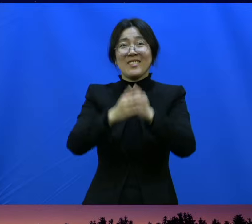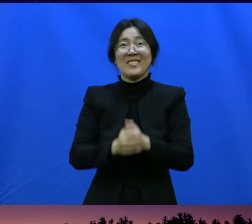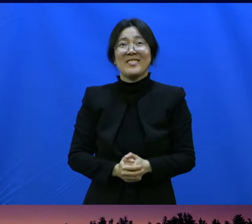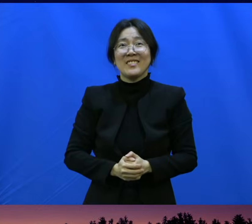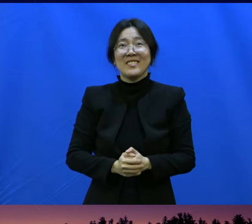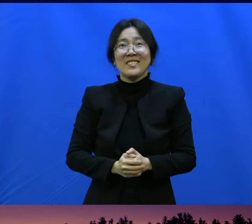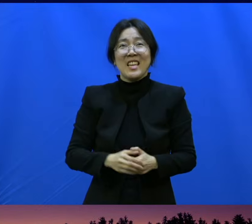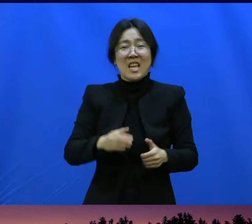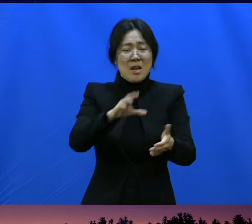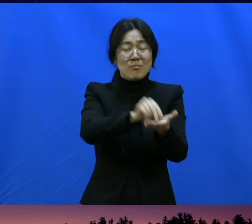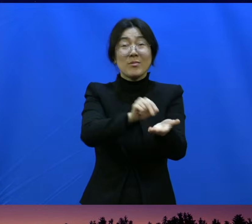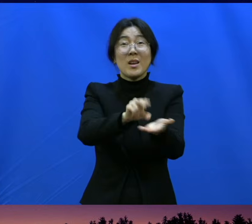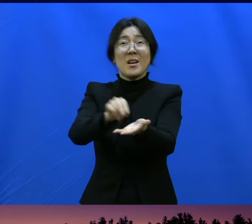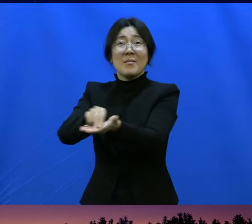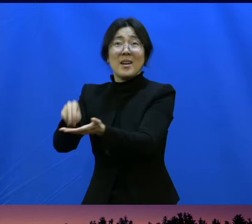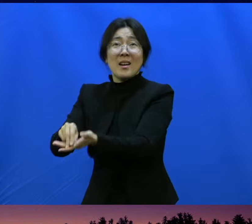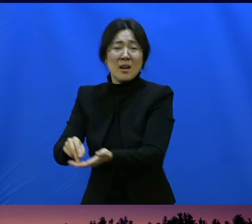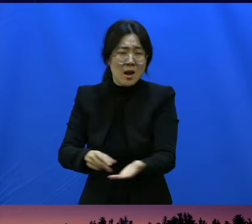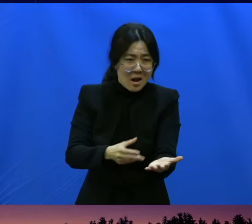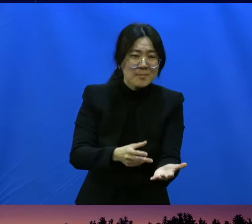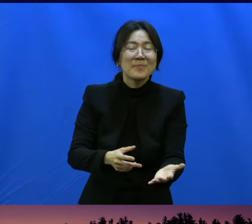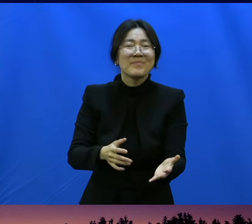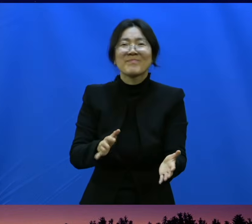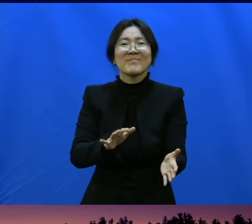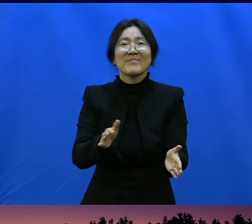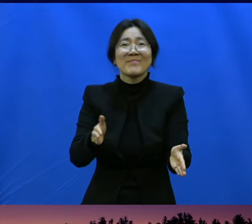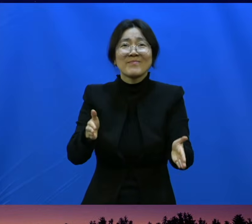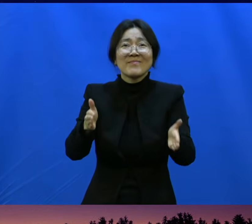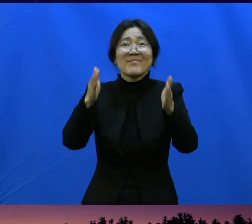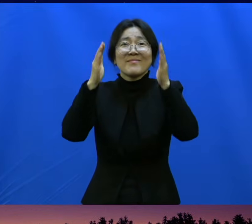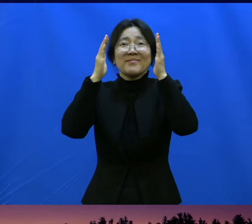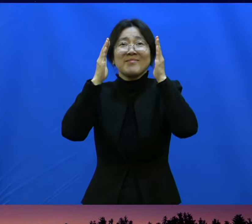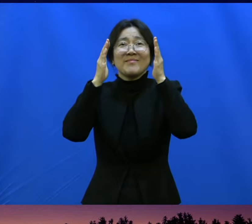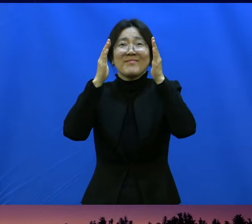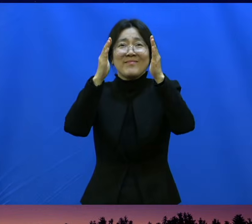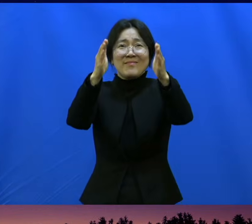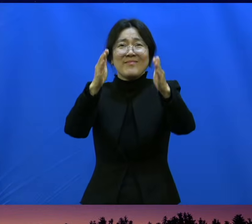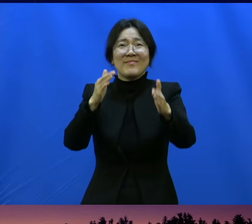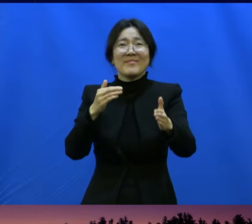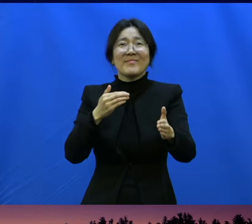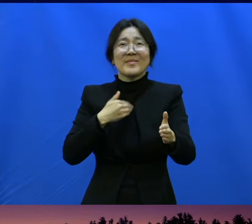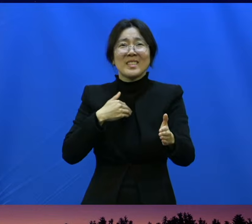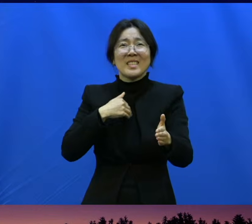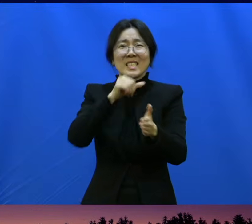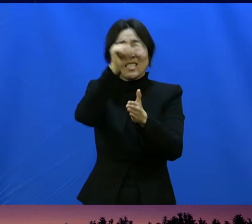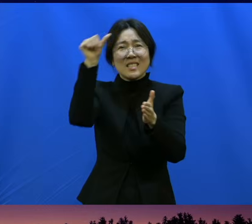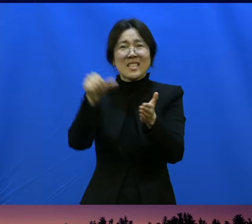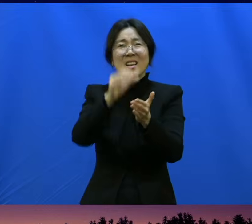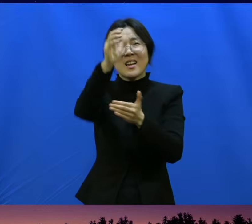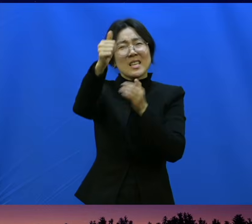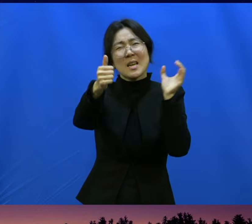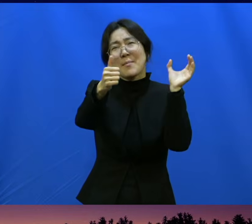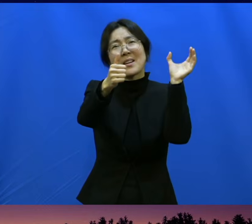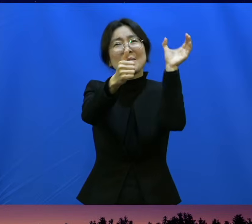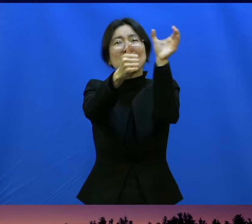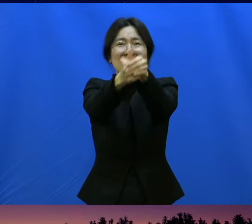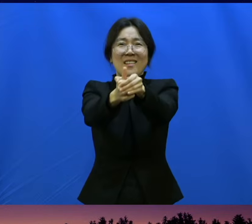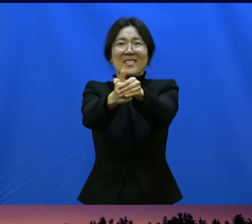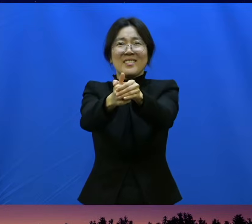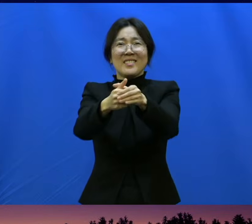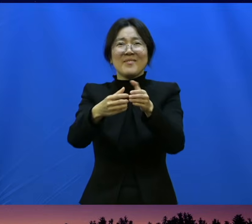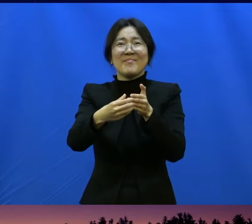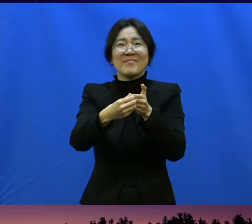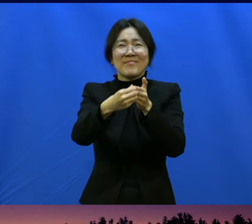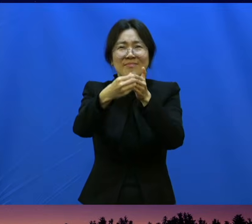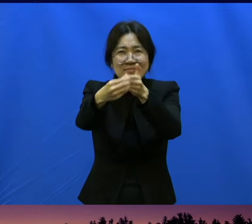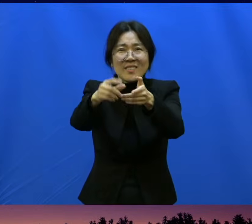민감하게 반응하고 그 하나님의 역사에 자신의 삶을 맡길 때 하나님께서 그의 인생 가운데